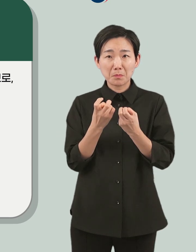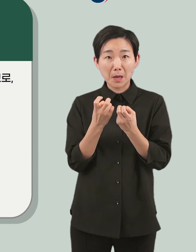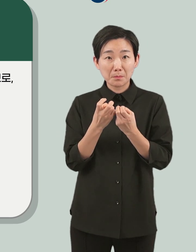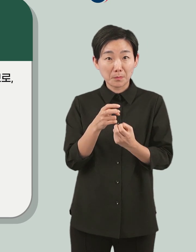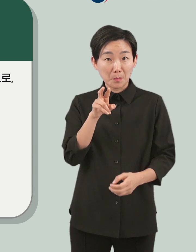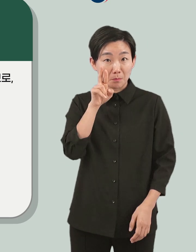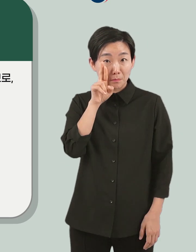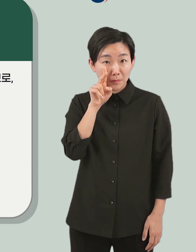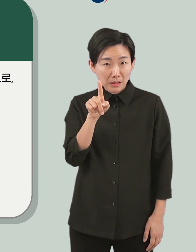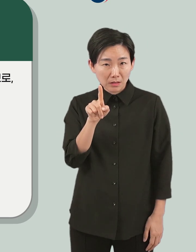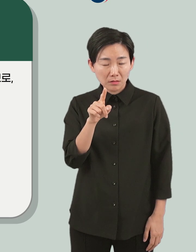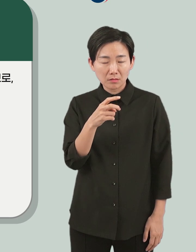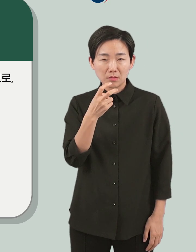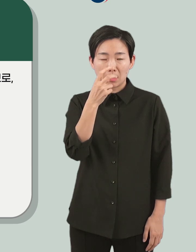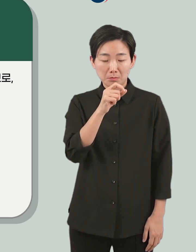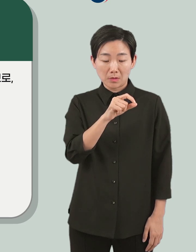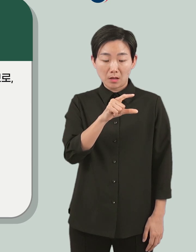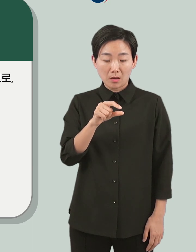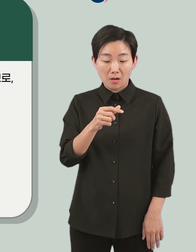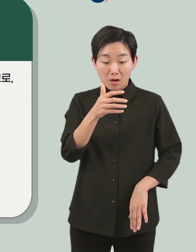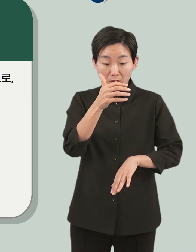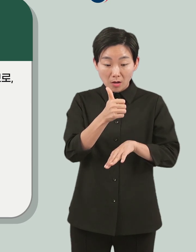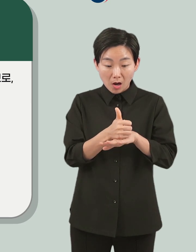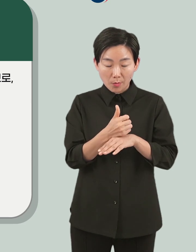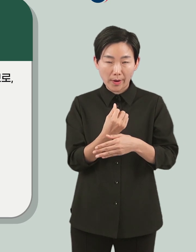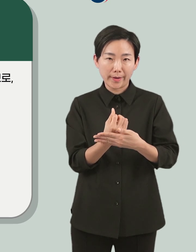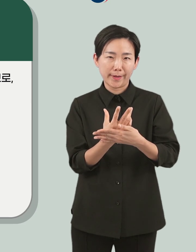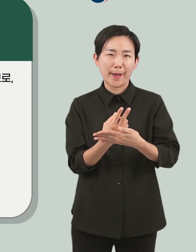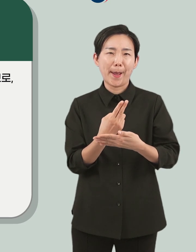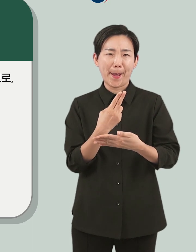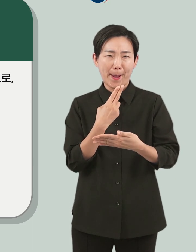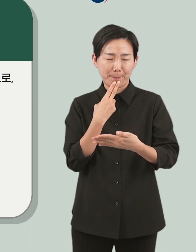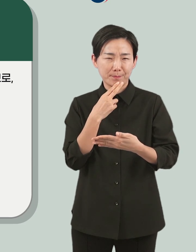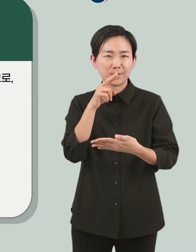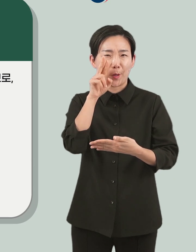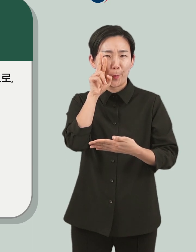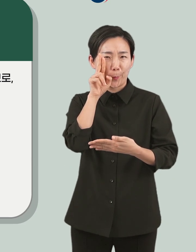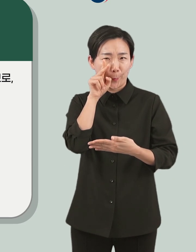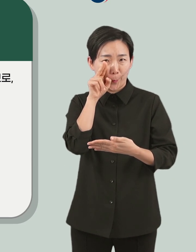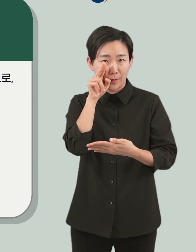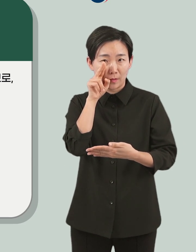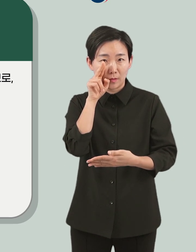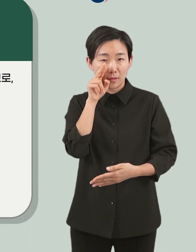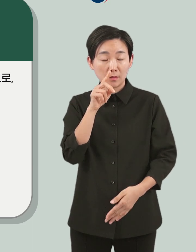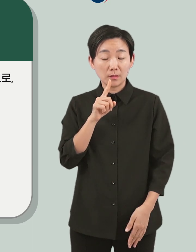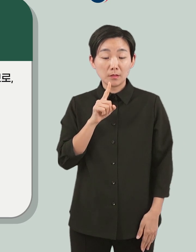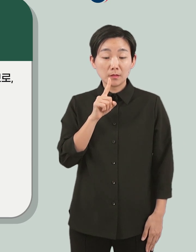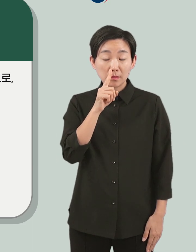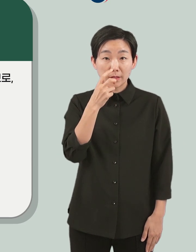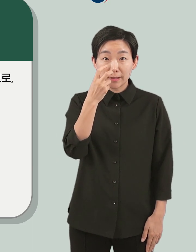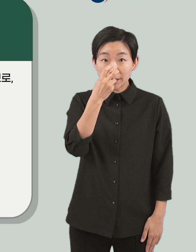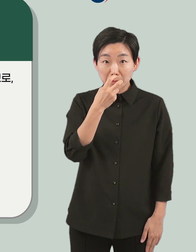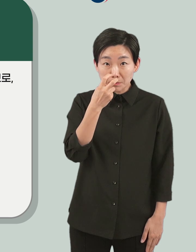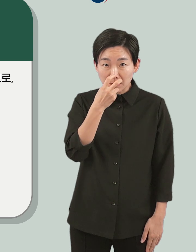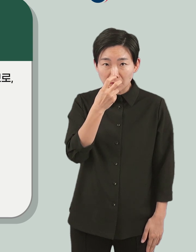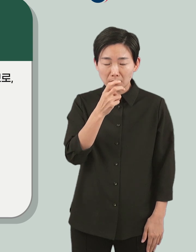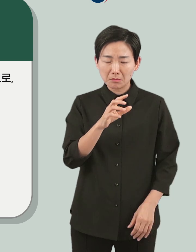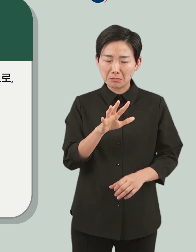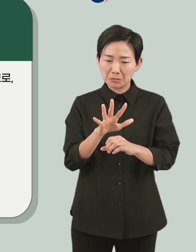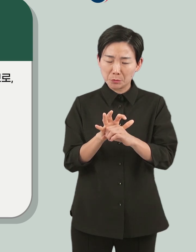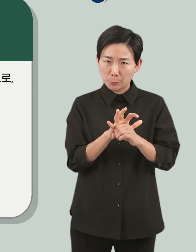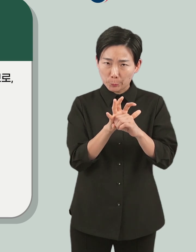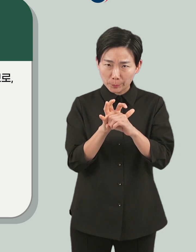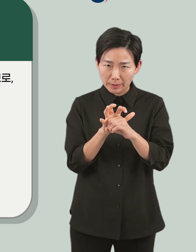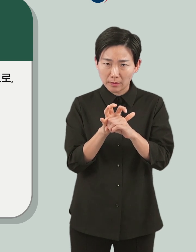채취가 부적절한 경우 검사선이 나타나지 않을 수 있습니다. 본 제품은 코로나19와 사스를